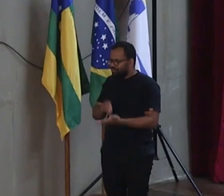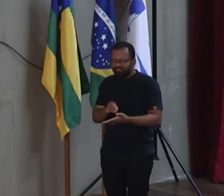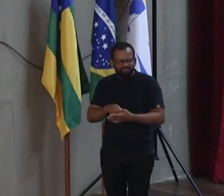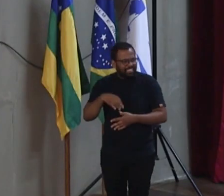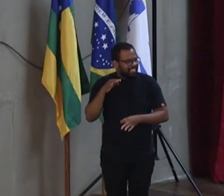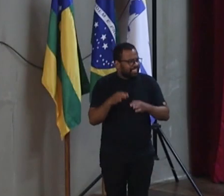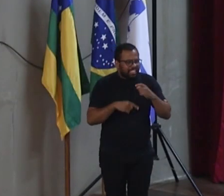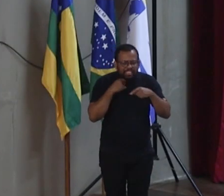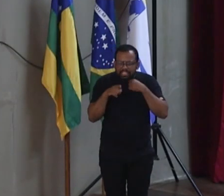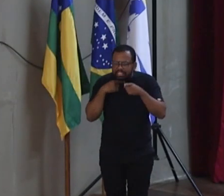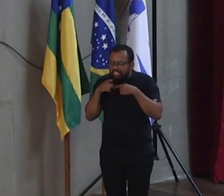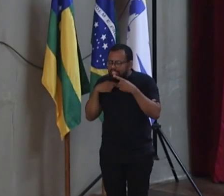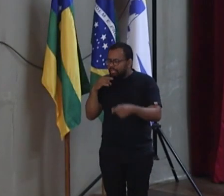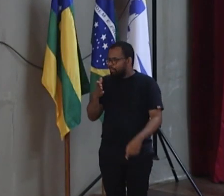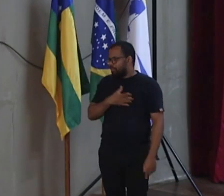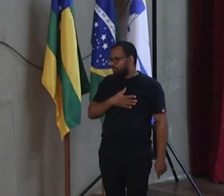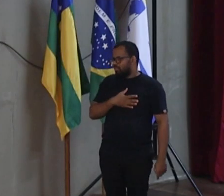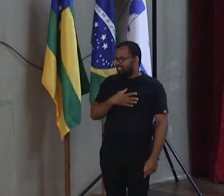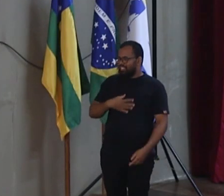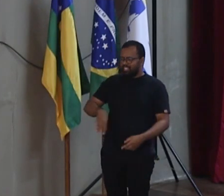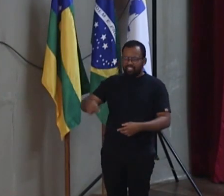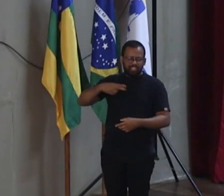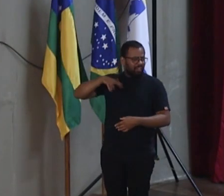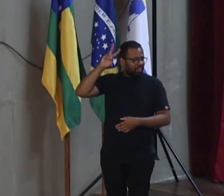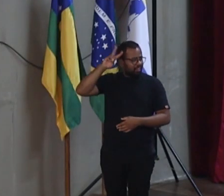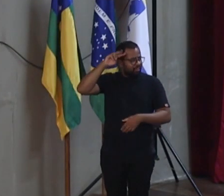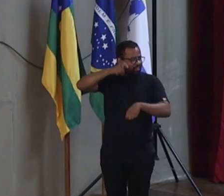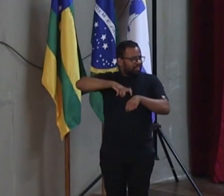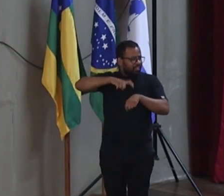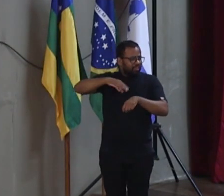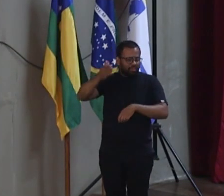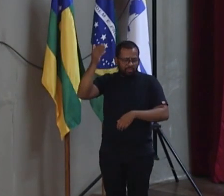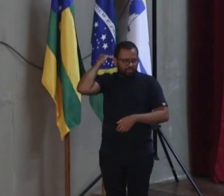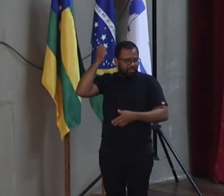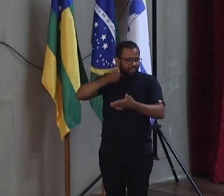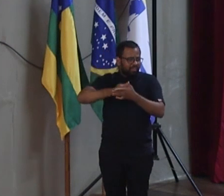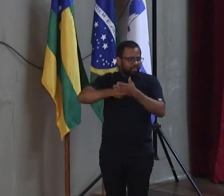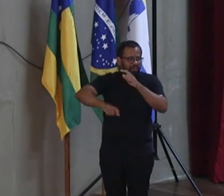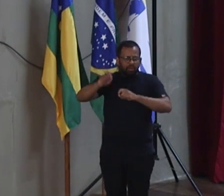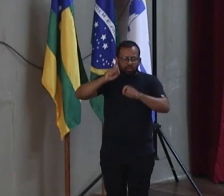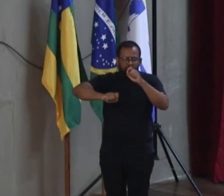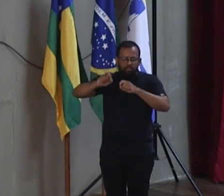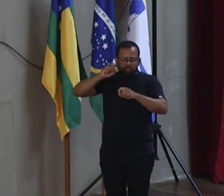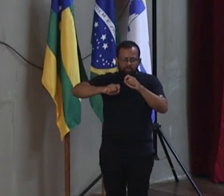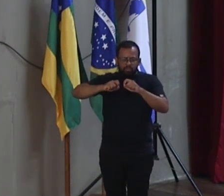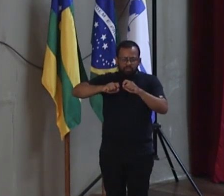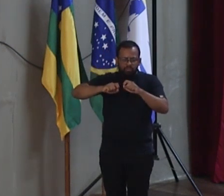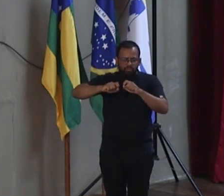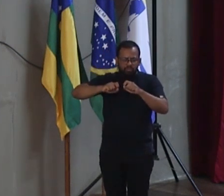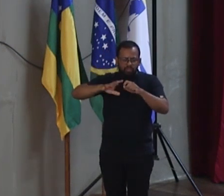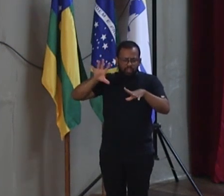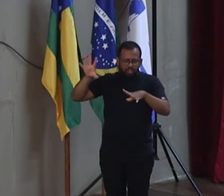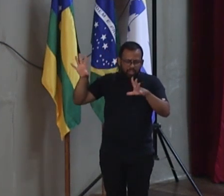incertezas. Para mim, o que fica muito desses tempos de ditadura é exatamente